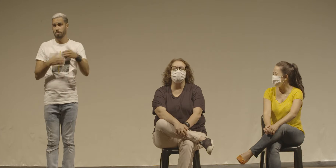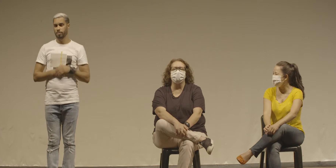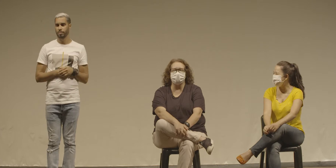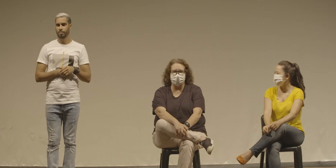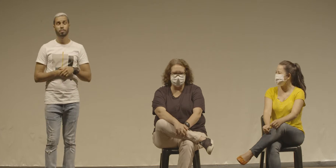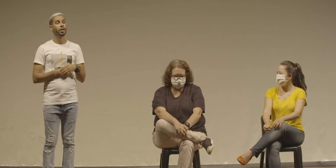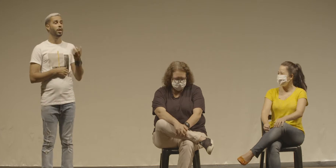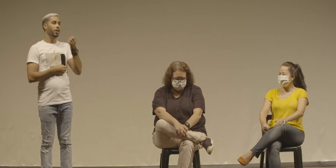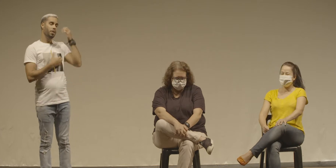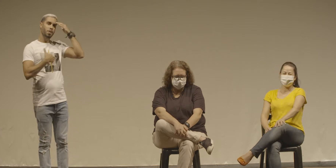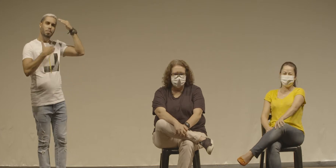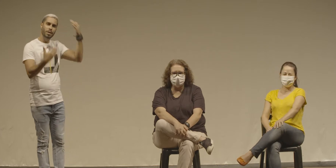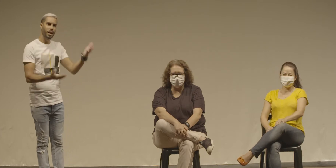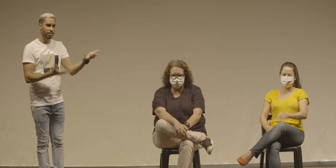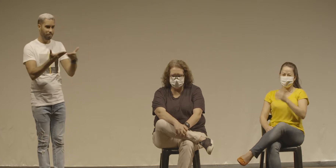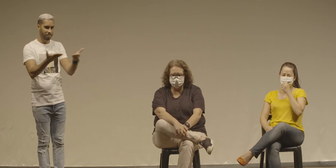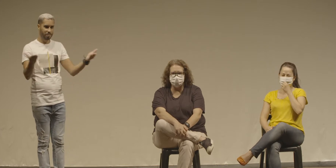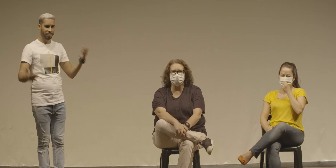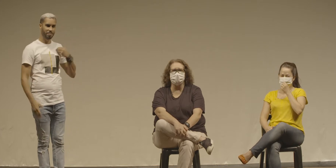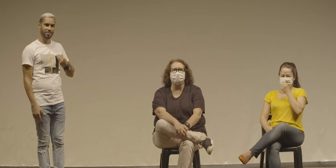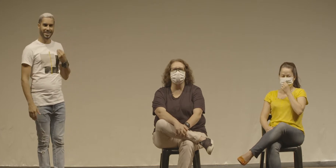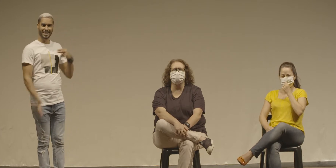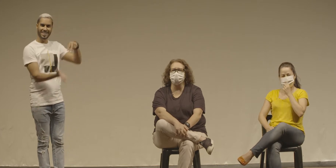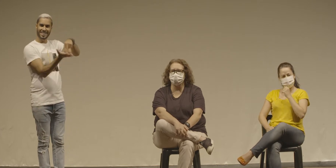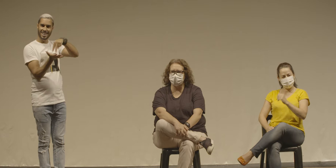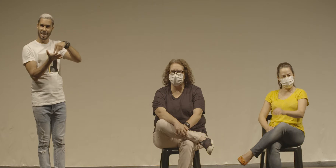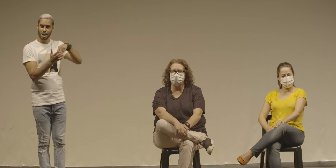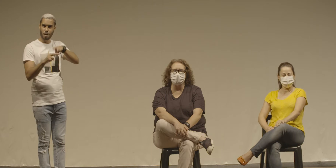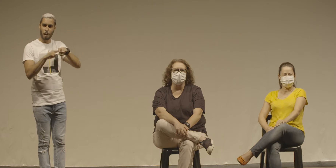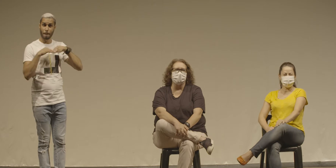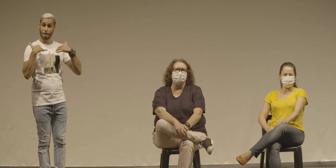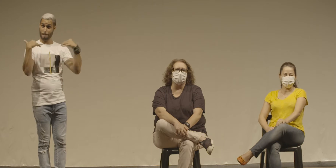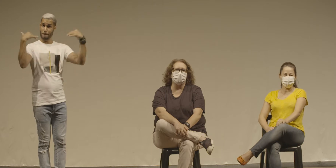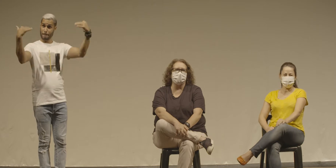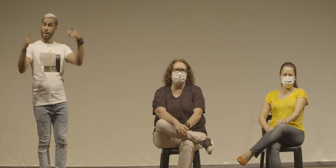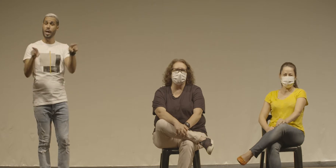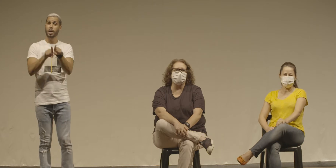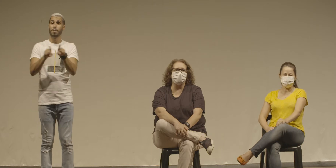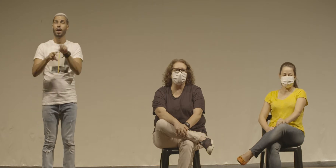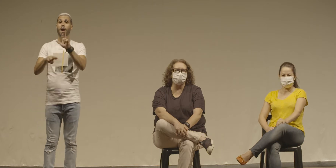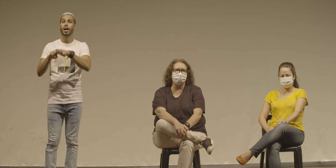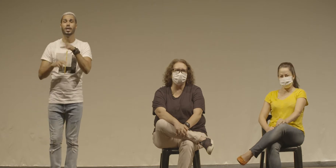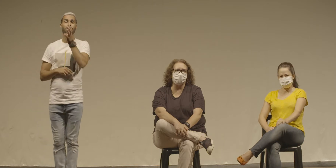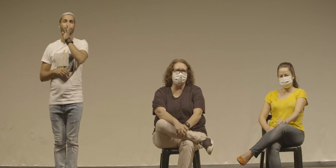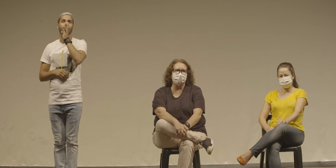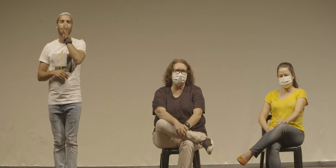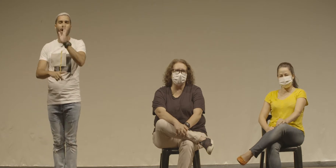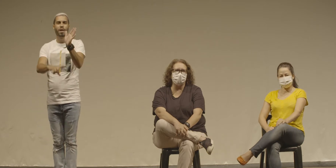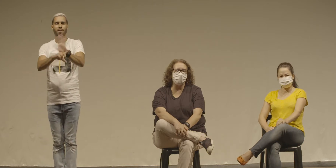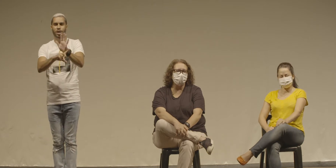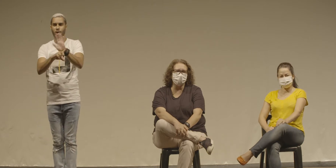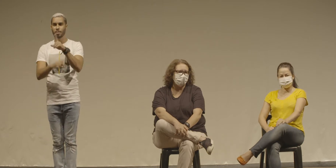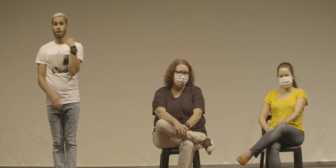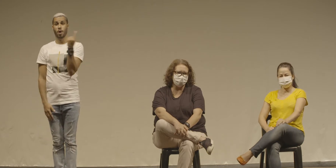Bom, muito obrigada por vocês estarem aqui com a gente, por terem assistido o filme. Para nós é